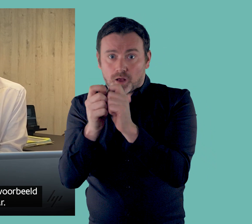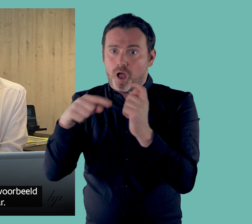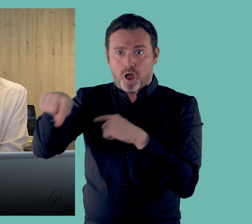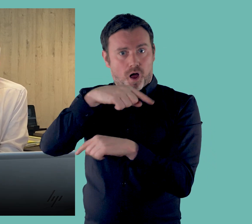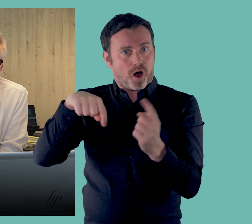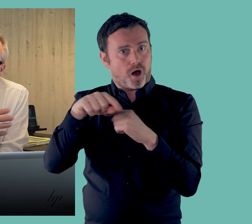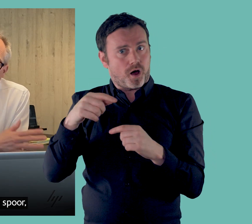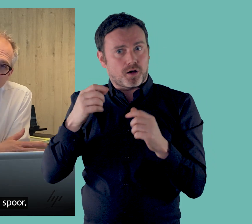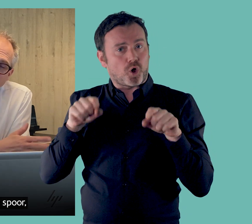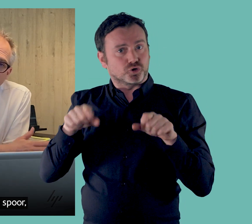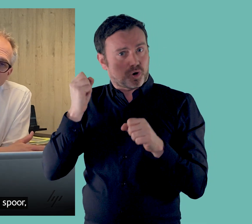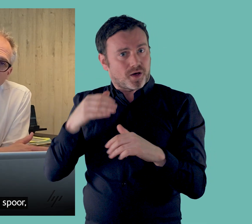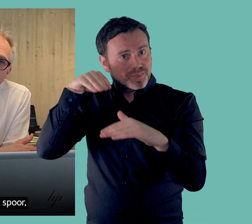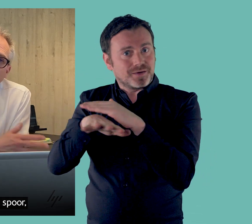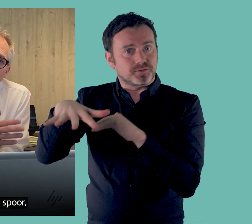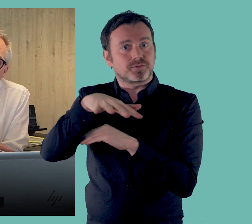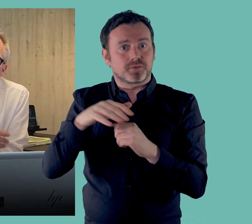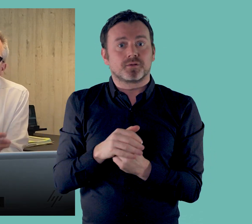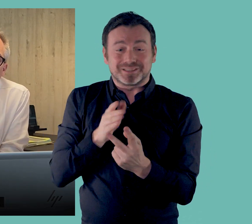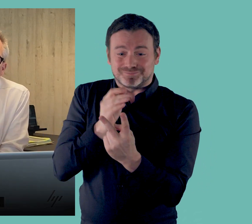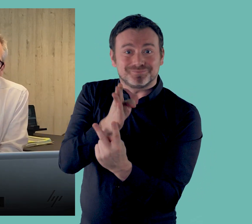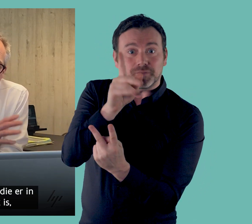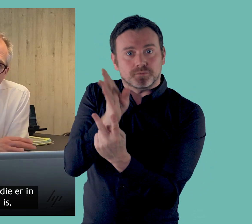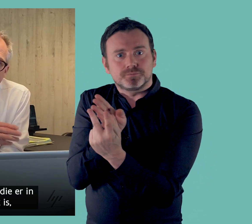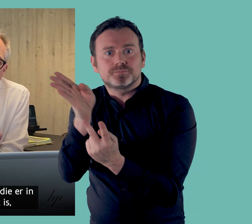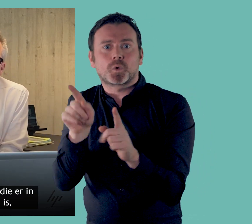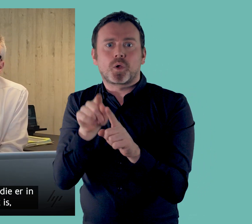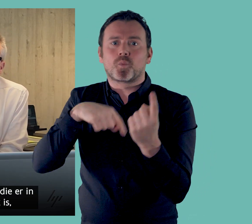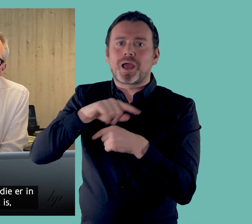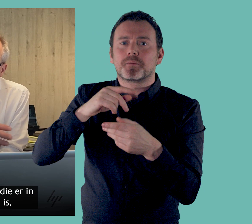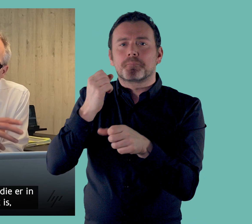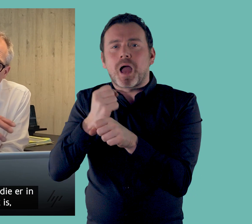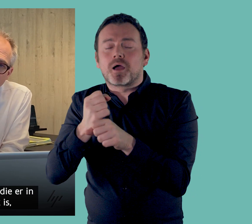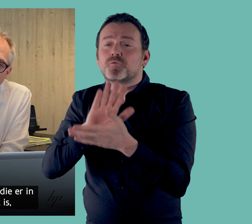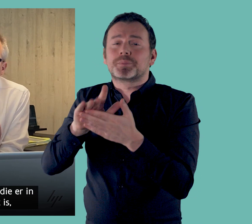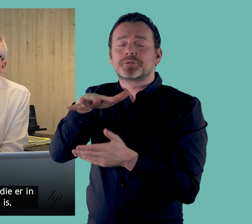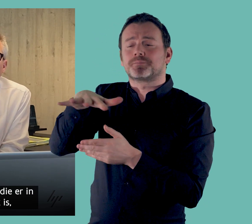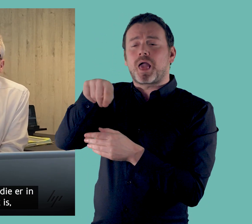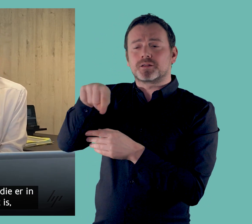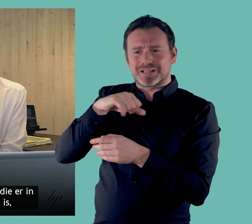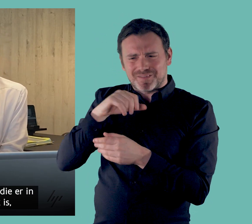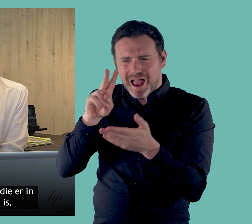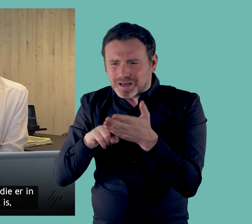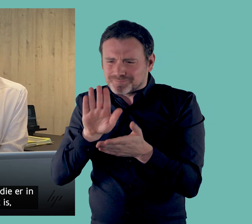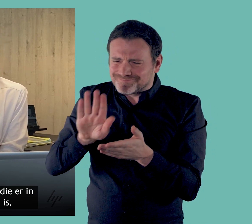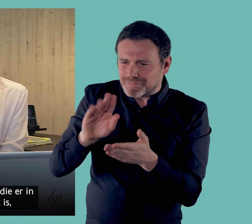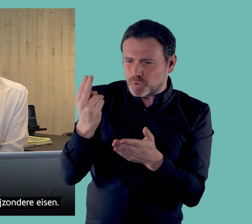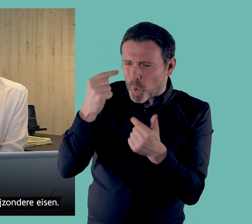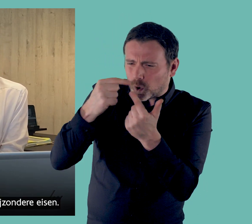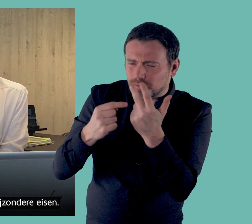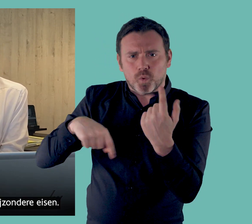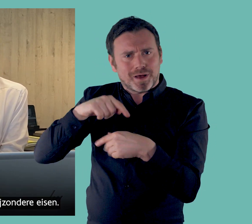rolstoelbezoekbaar. Daarnaast, in tweede sporen, bouwen we ook, afhankelijk van de nood die er in die bepaalde streek is,